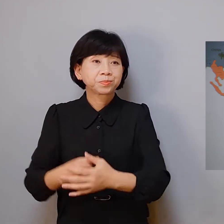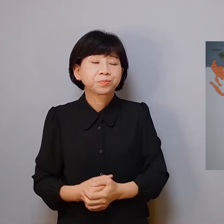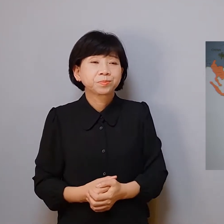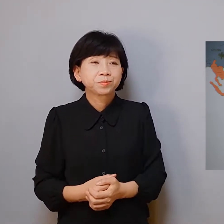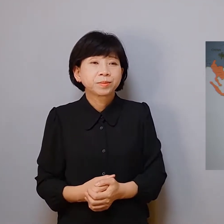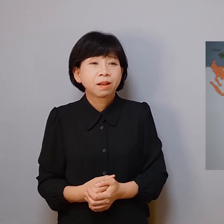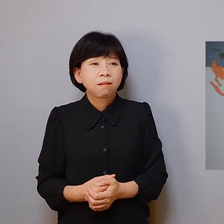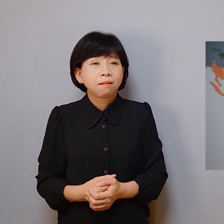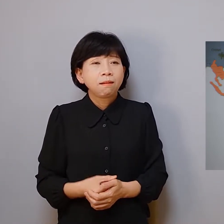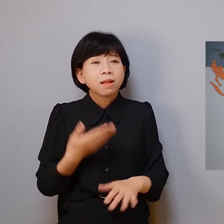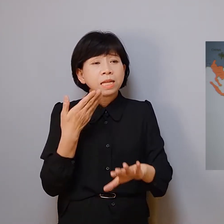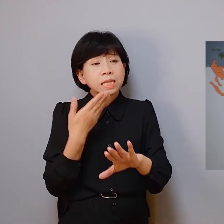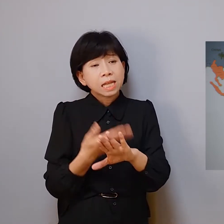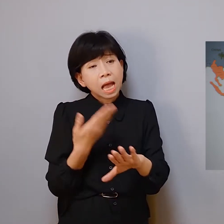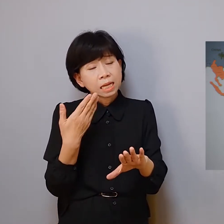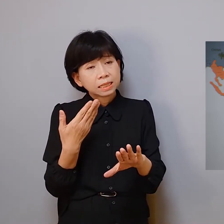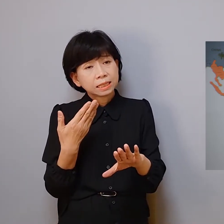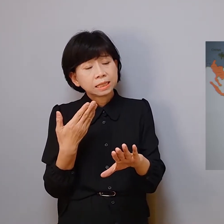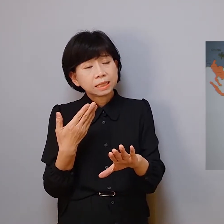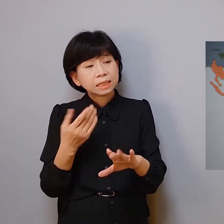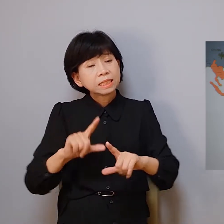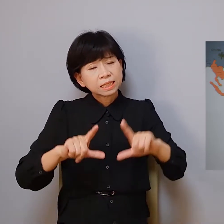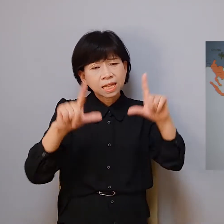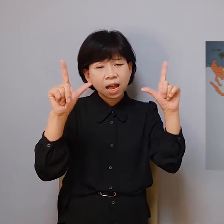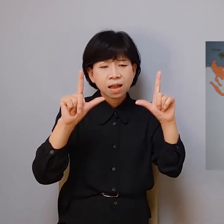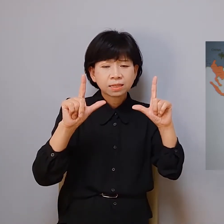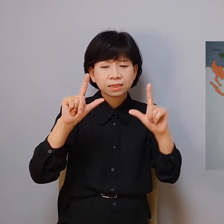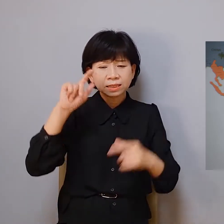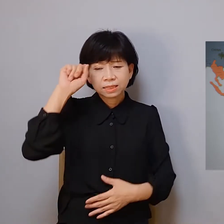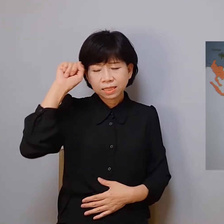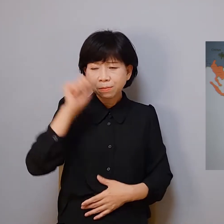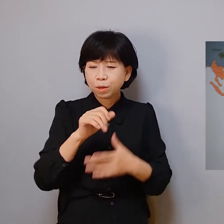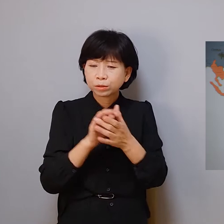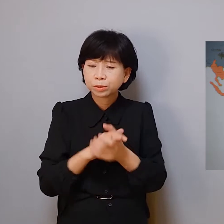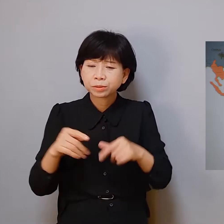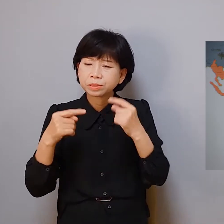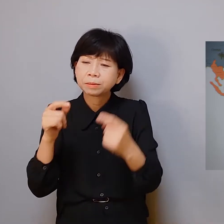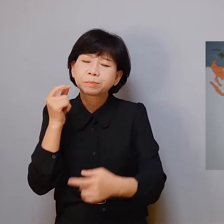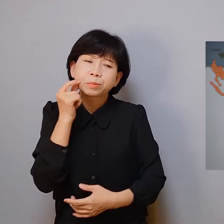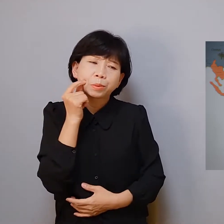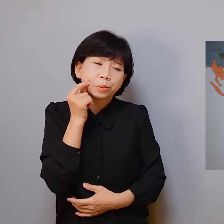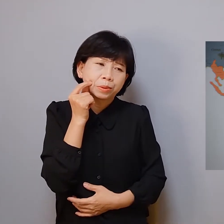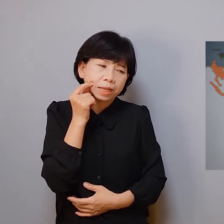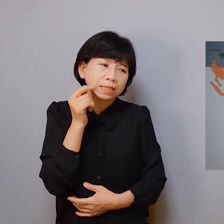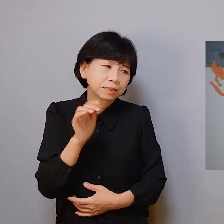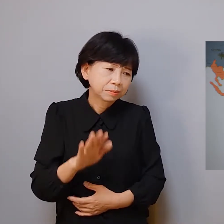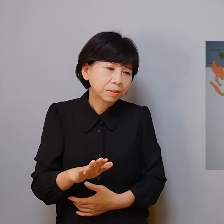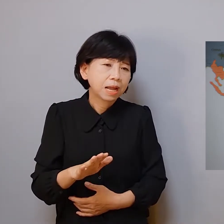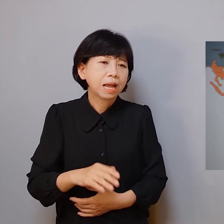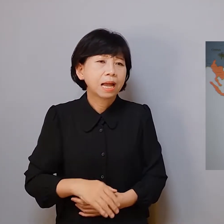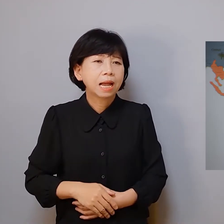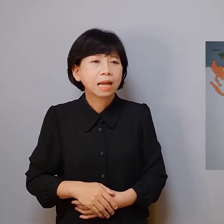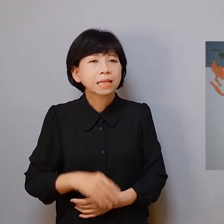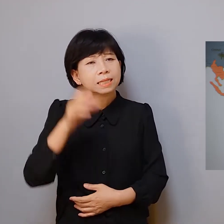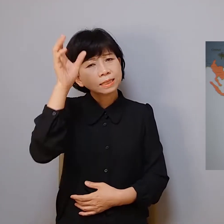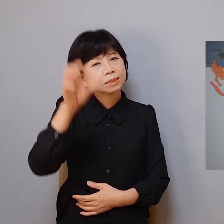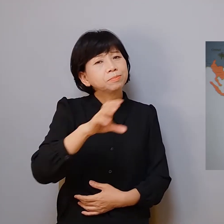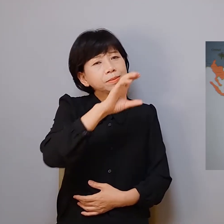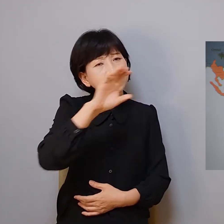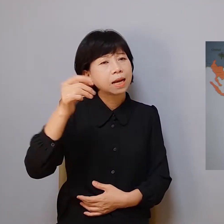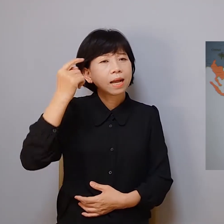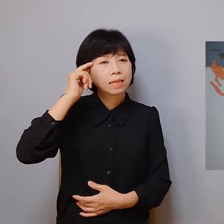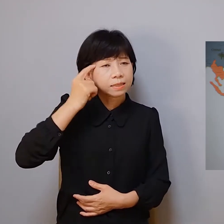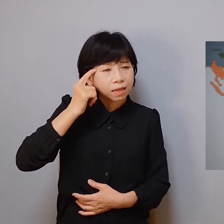못 하셨어도 우리 기독교 하면 십자가 아닙니까? 그렇죠? 물론 이제 사랑의 종교이기도 하지만 또